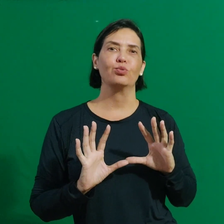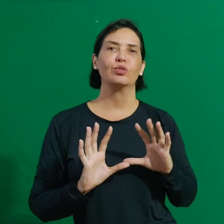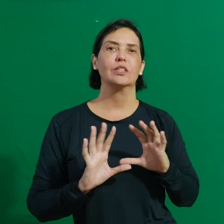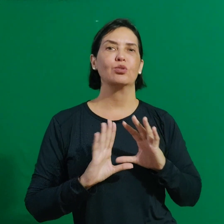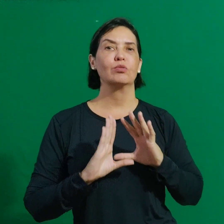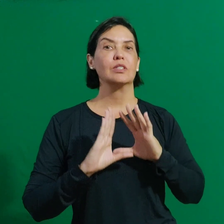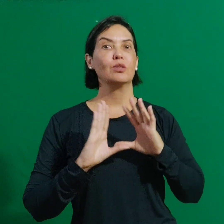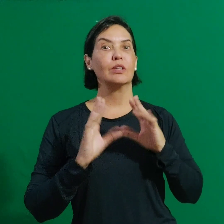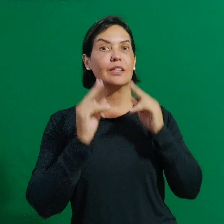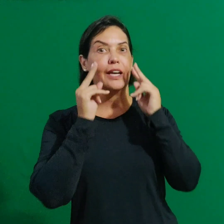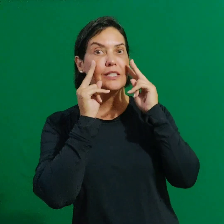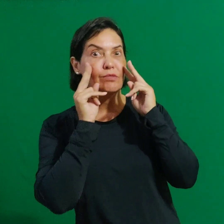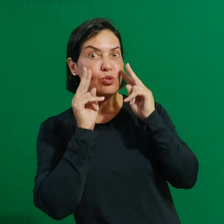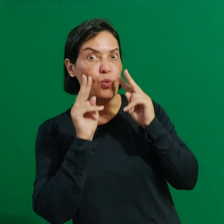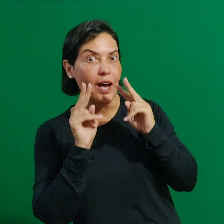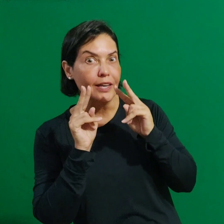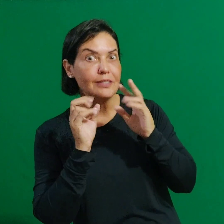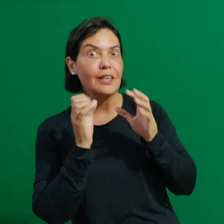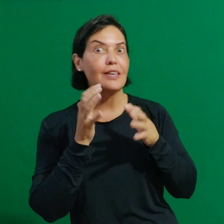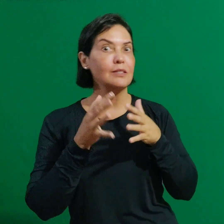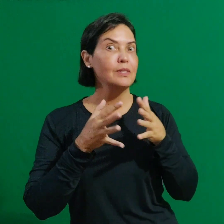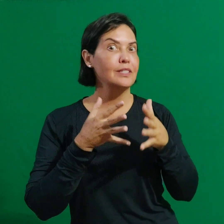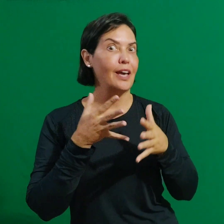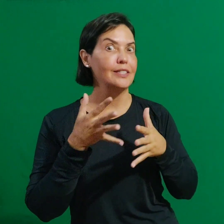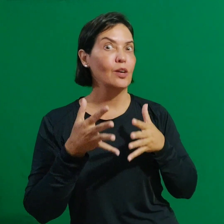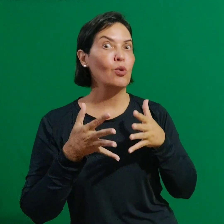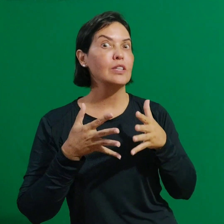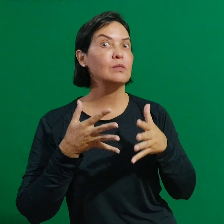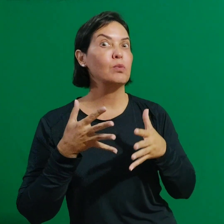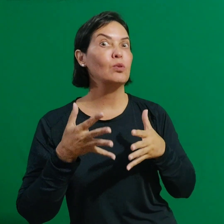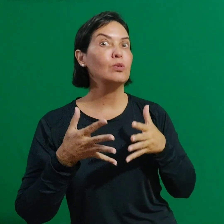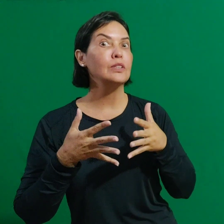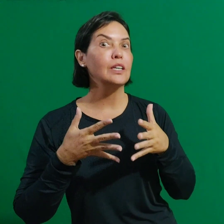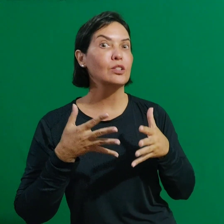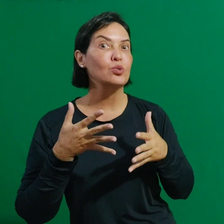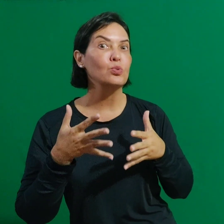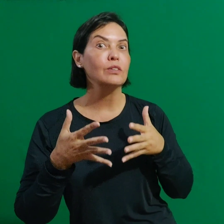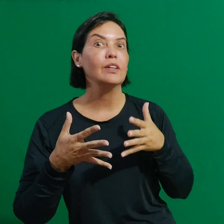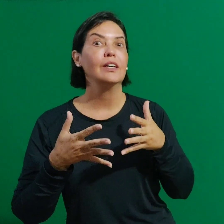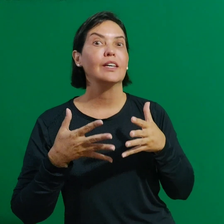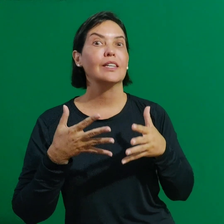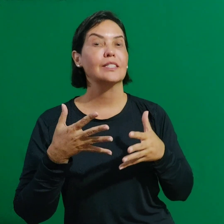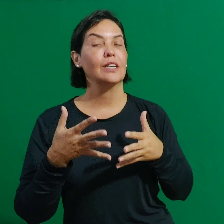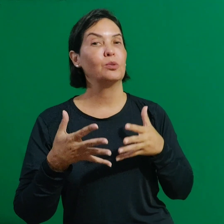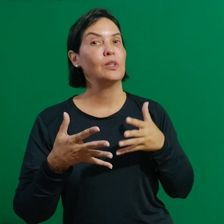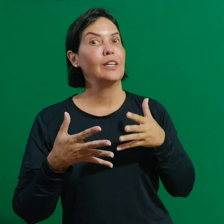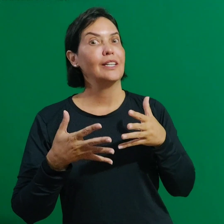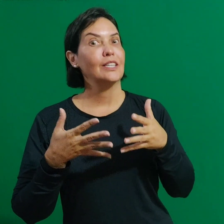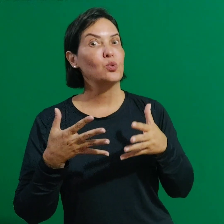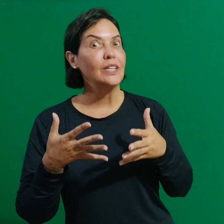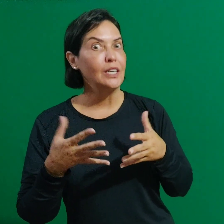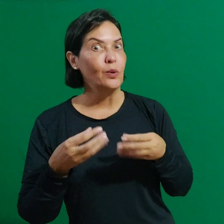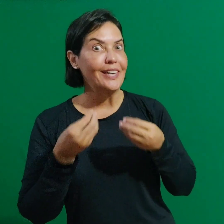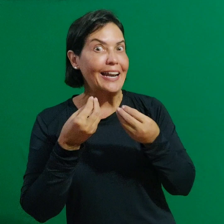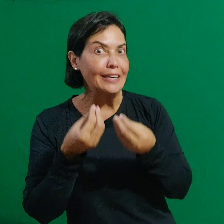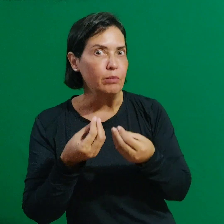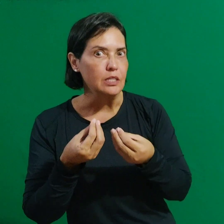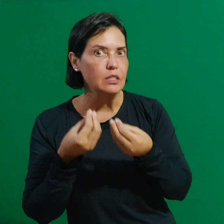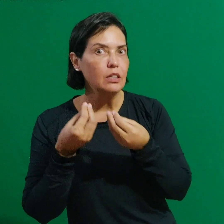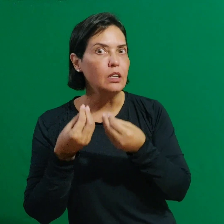surda, das suas singularidades visuais, espaciais, que correspondem à sua questão da sua língua, que é a Libras,